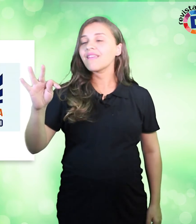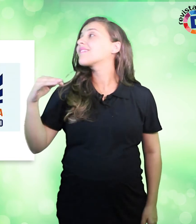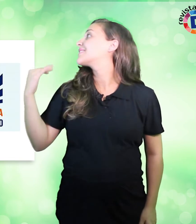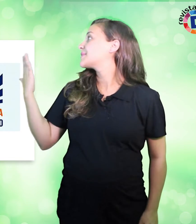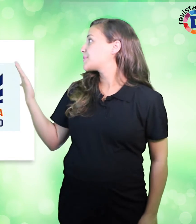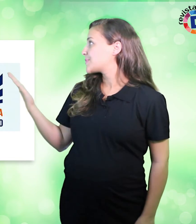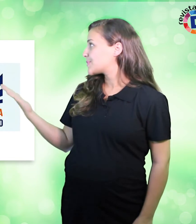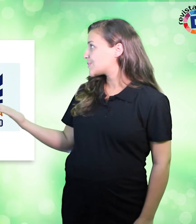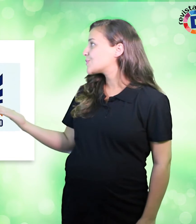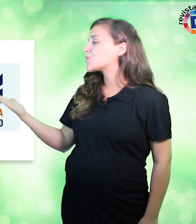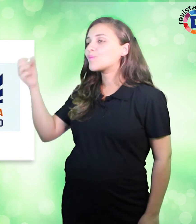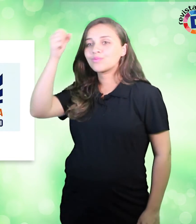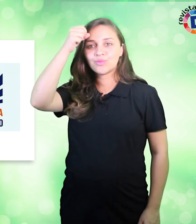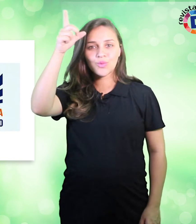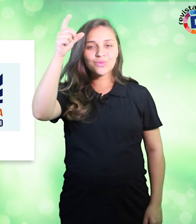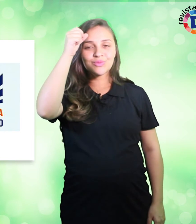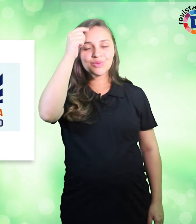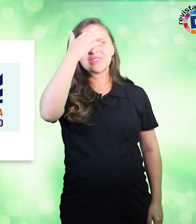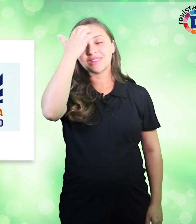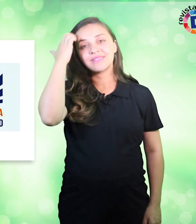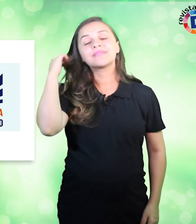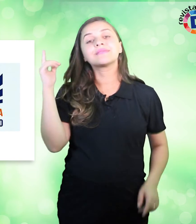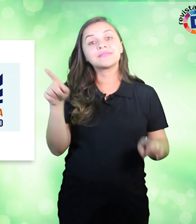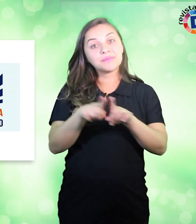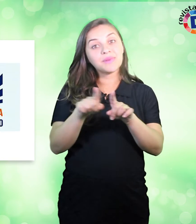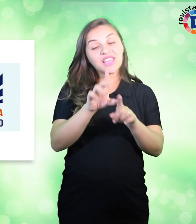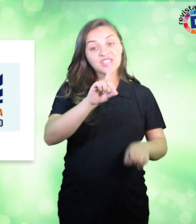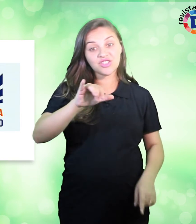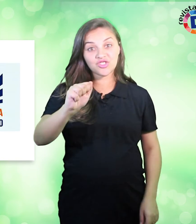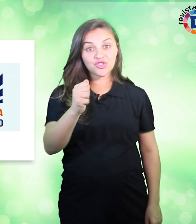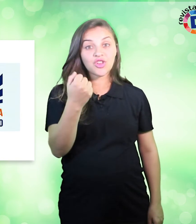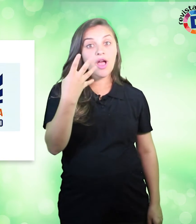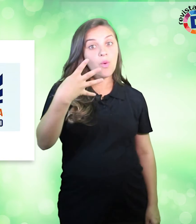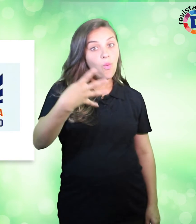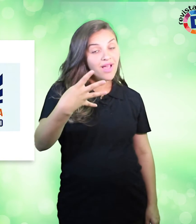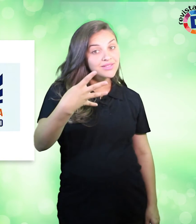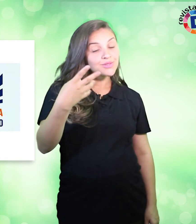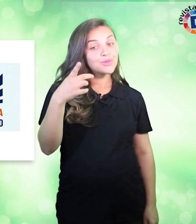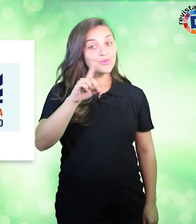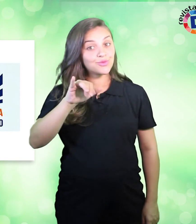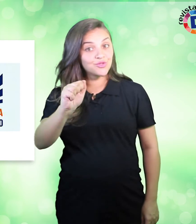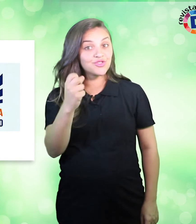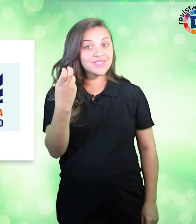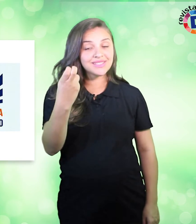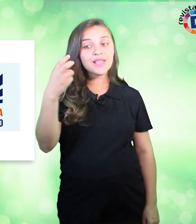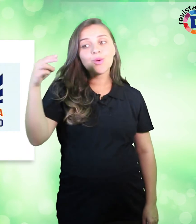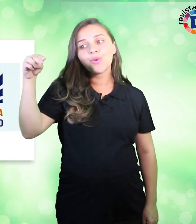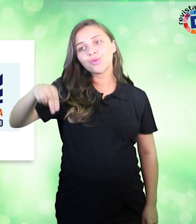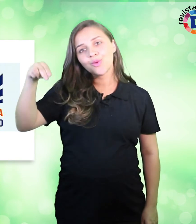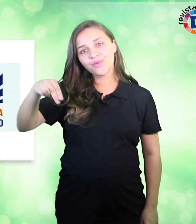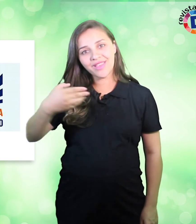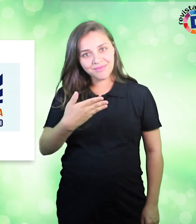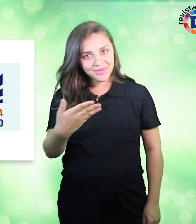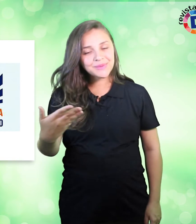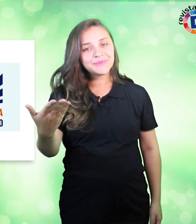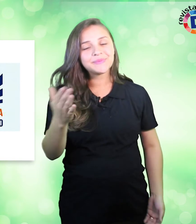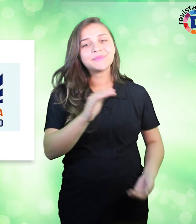dias 4 e 5 de novembro. A TV Cultura transmitirá a programação parcialmente, todo